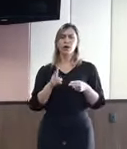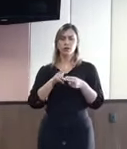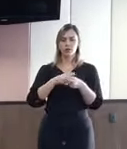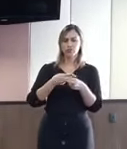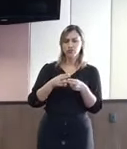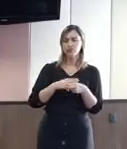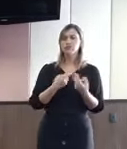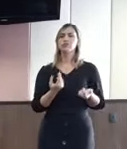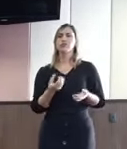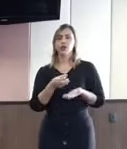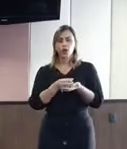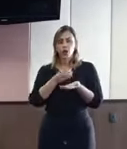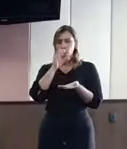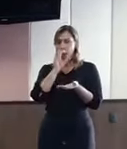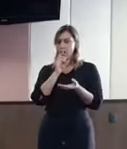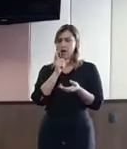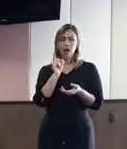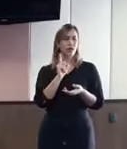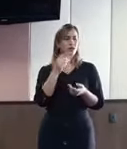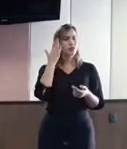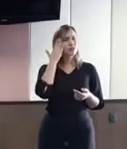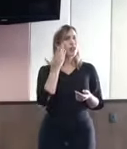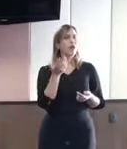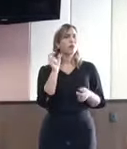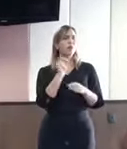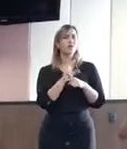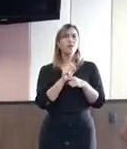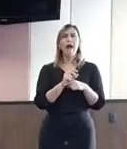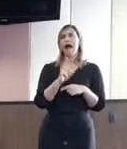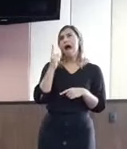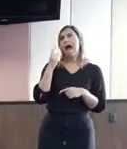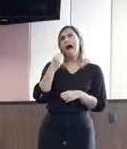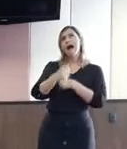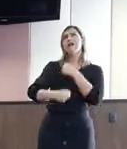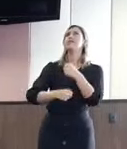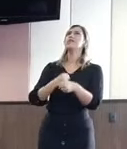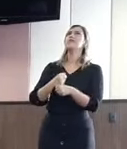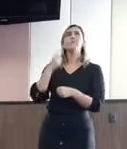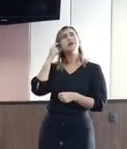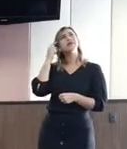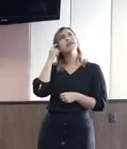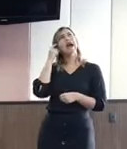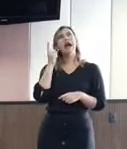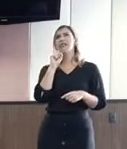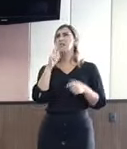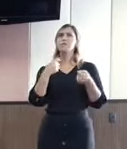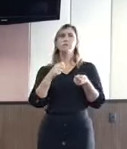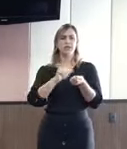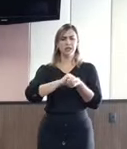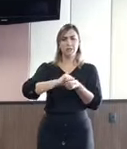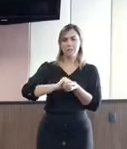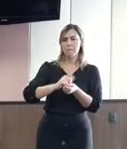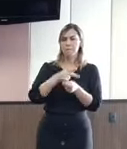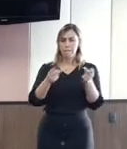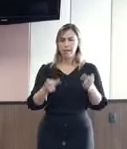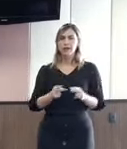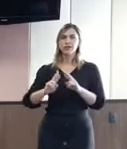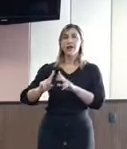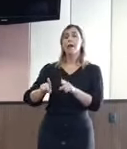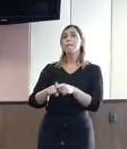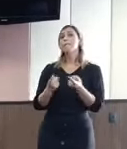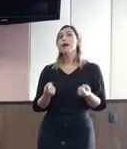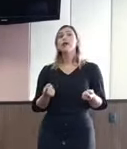fazer, melhor. A gente não conhece bem esse vírus. Pode ser que daqui a um ano a gente fale, ah, não precisava ter limpado o copo, nada. Não tem problema. Vamos fazer isso agora. Depois a